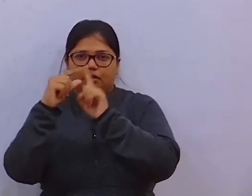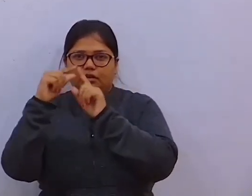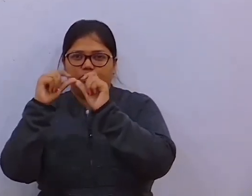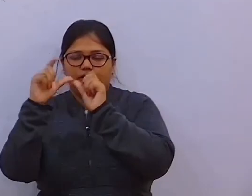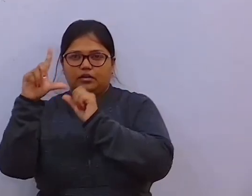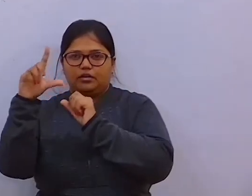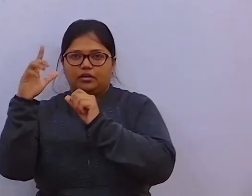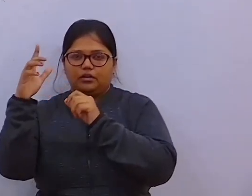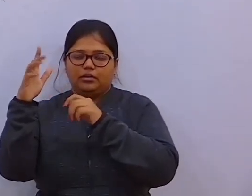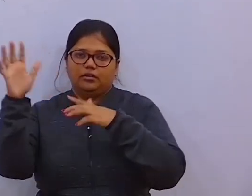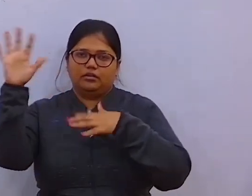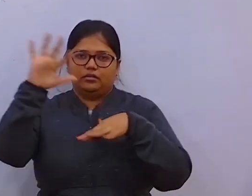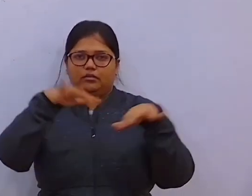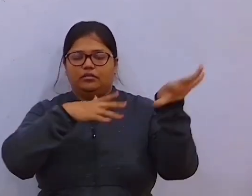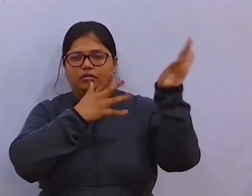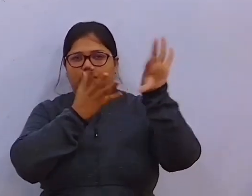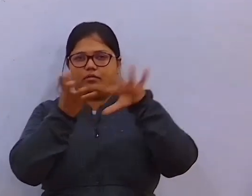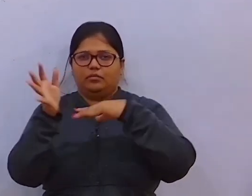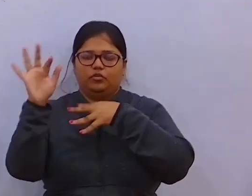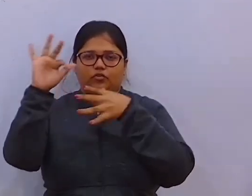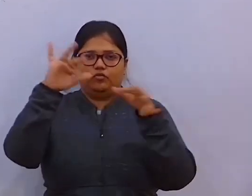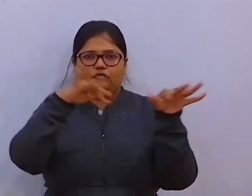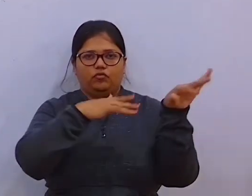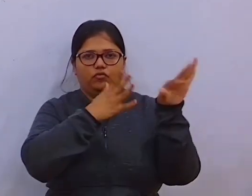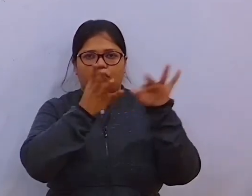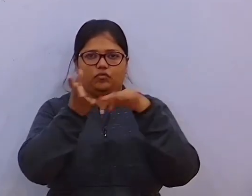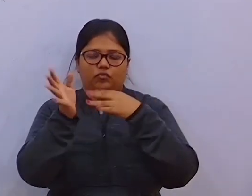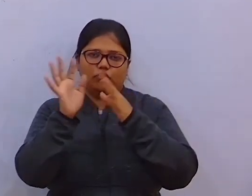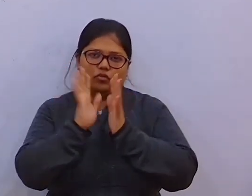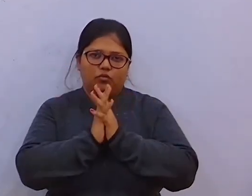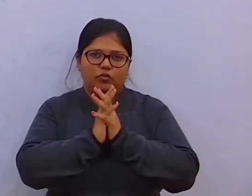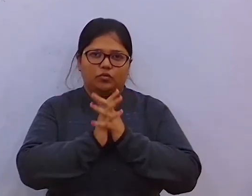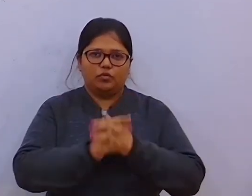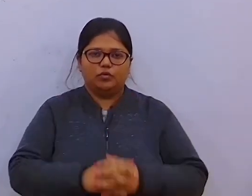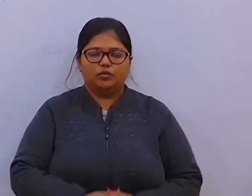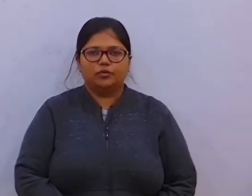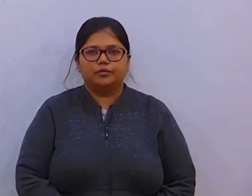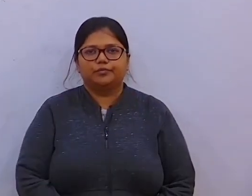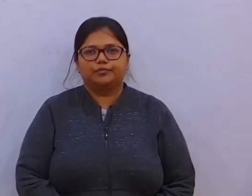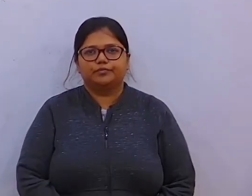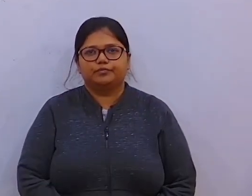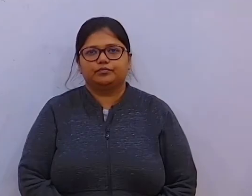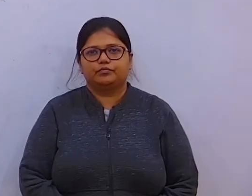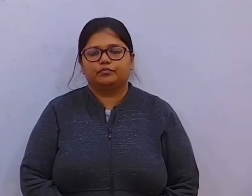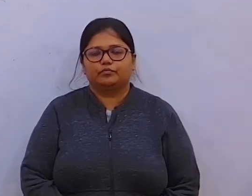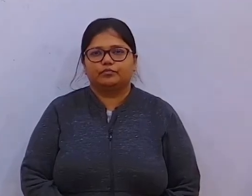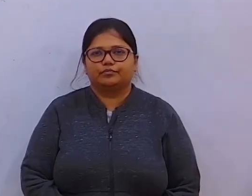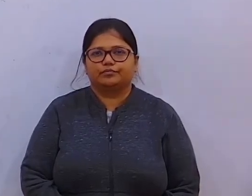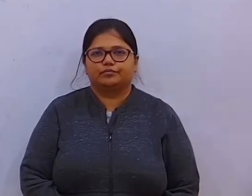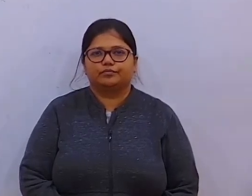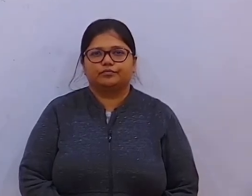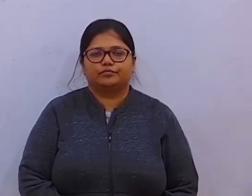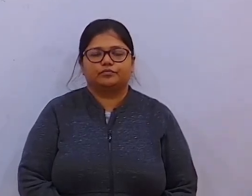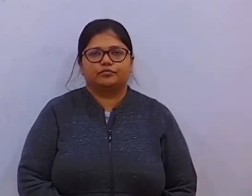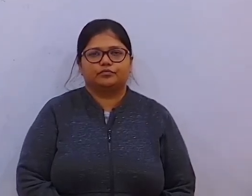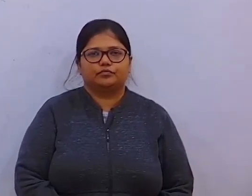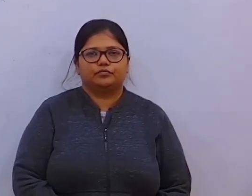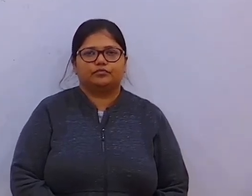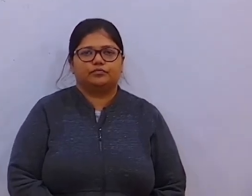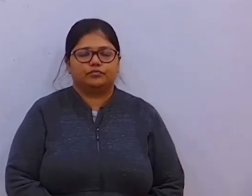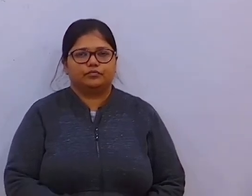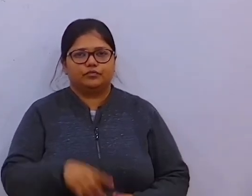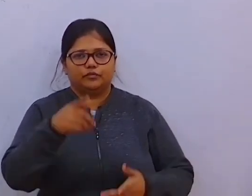है, तो जेड स्ट्रीम क्या होता है? जेड स्ट्रीम जो होता है उसको 2 भागों में बांटा गया है। ठीक